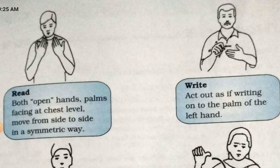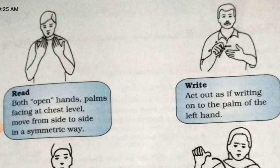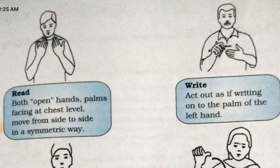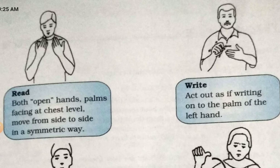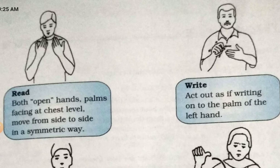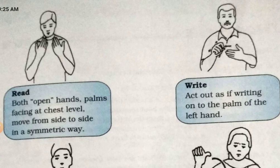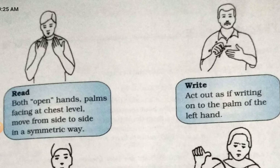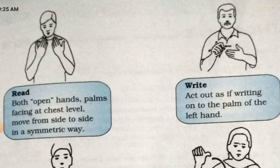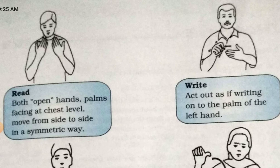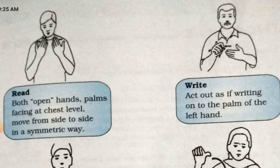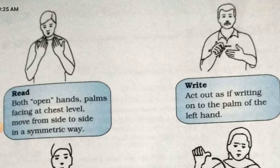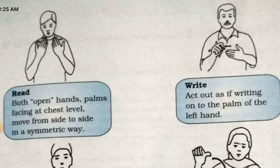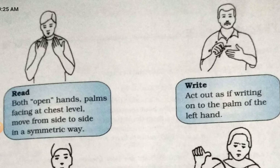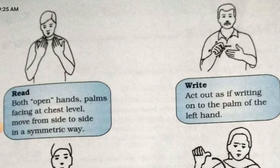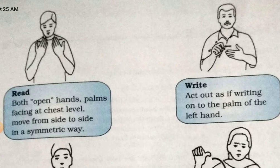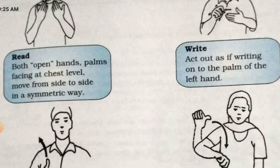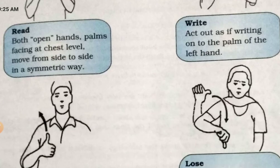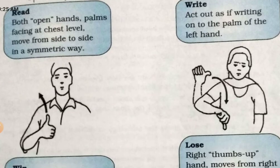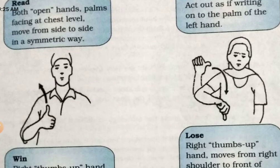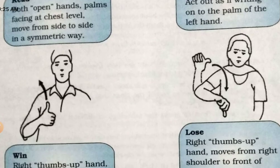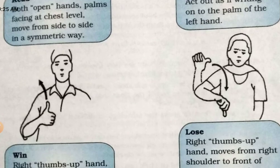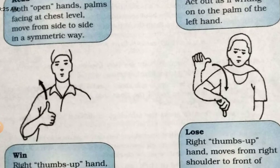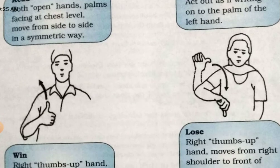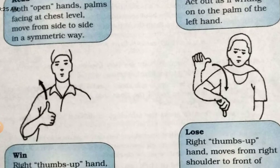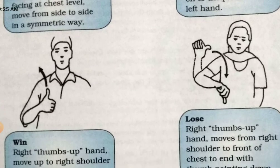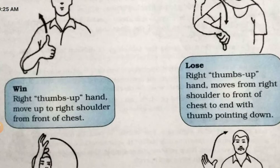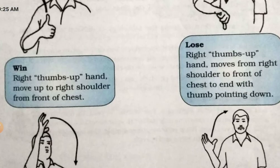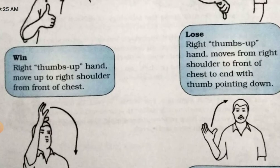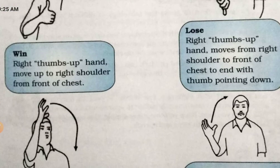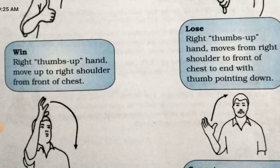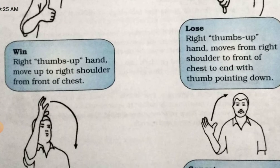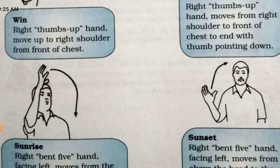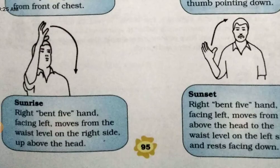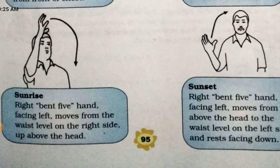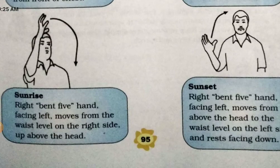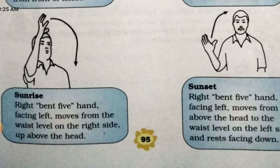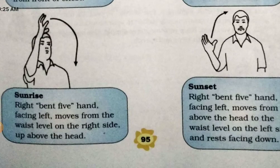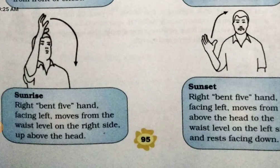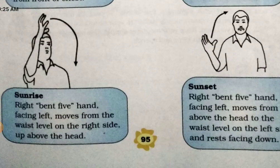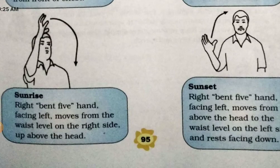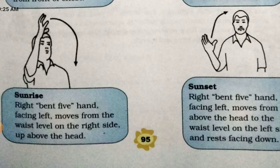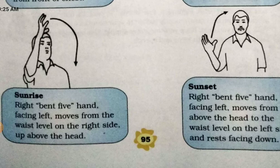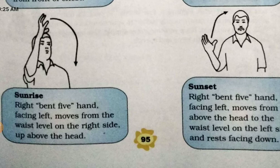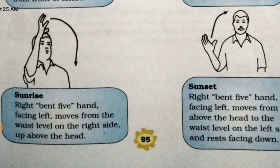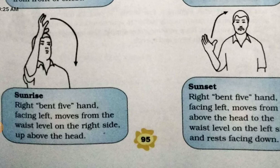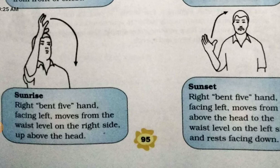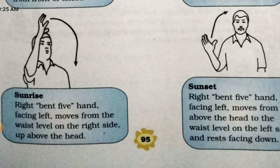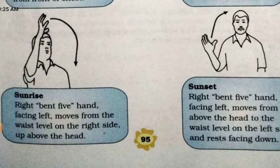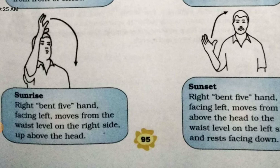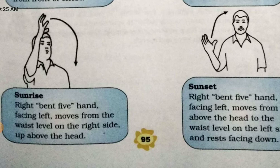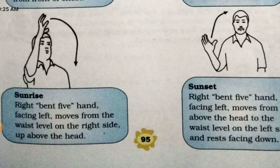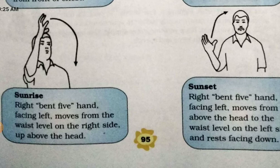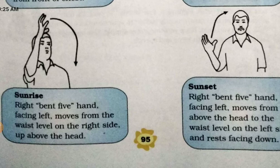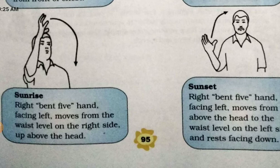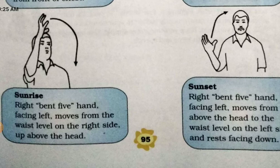करना है राइटिंग के लिए लांच के लिए विन फॉर सनराइज और सनसेट